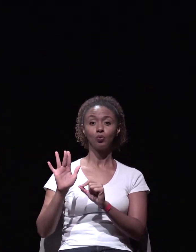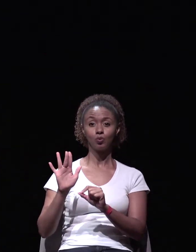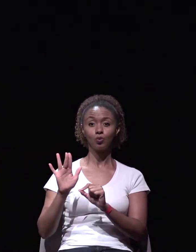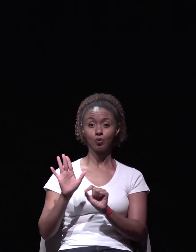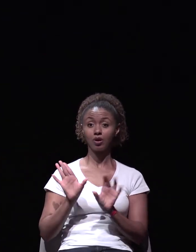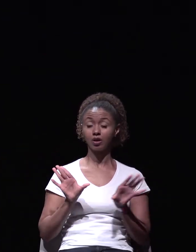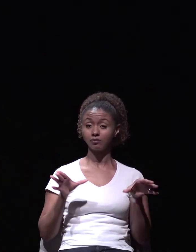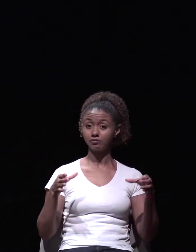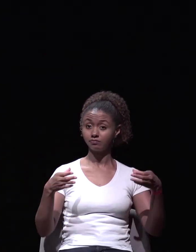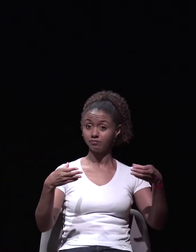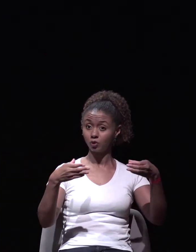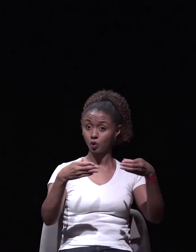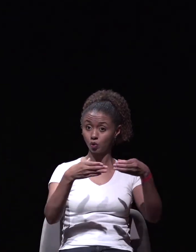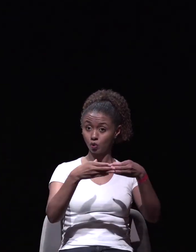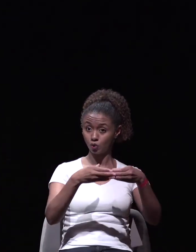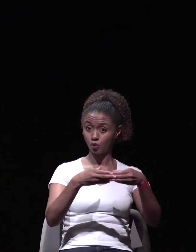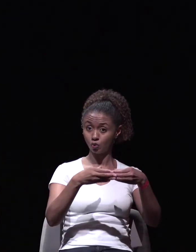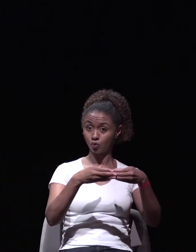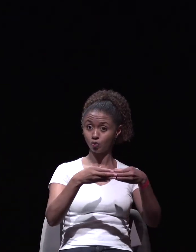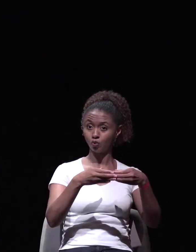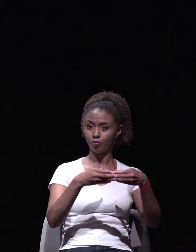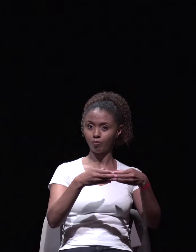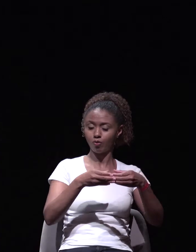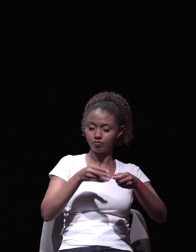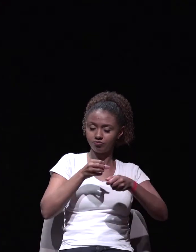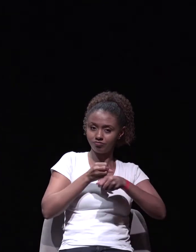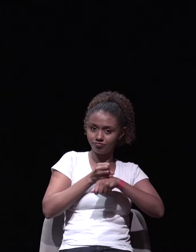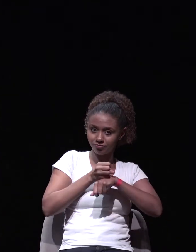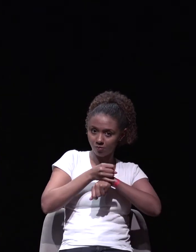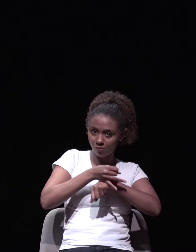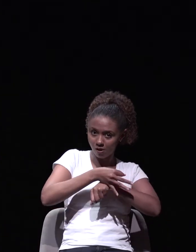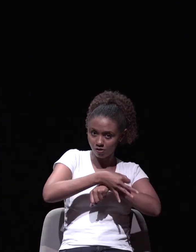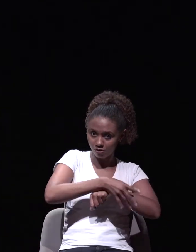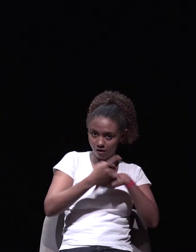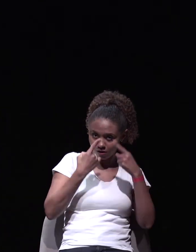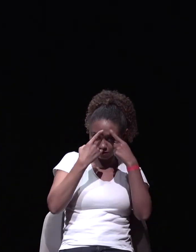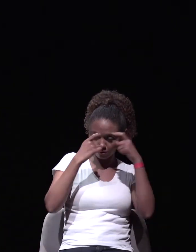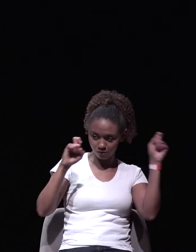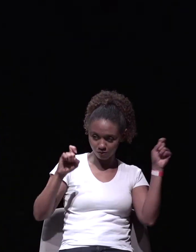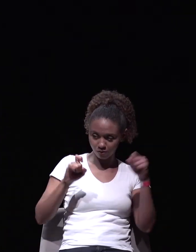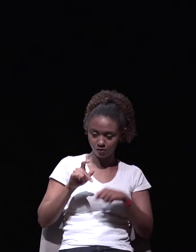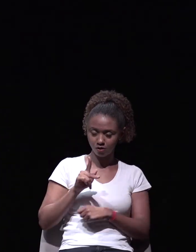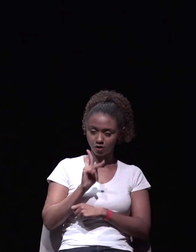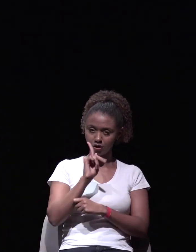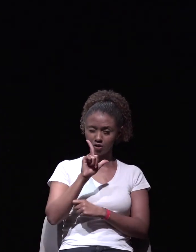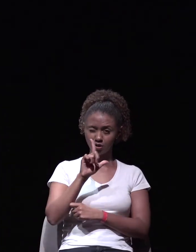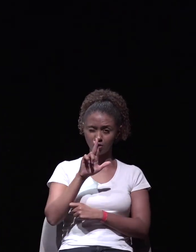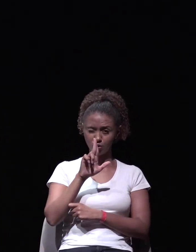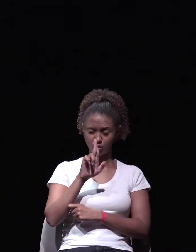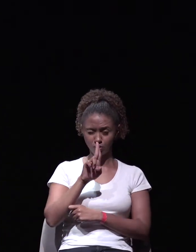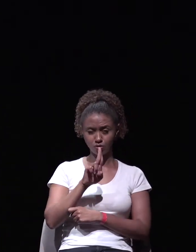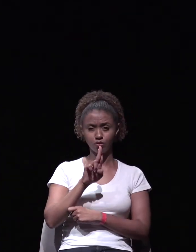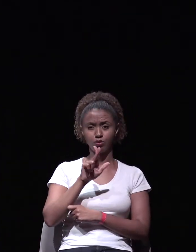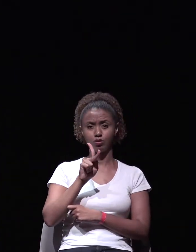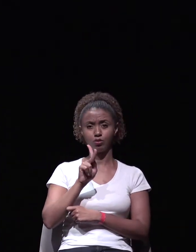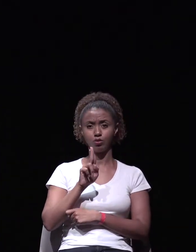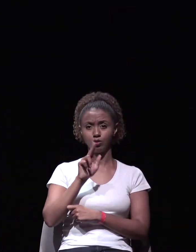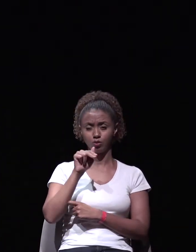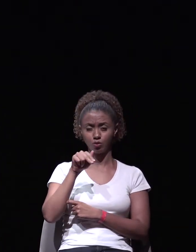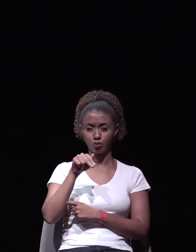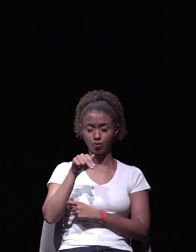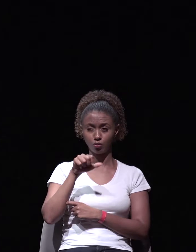investidas coletivas, noturnas e violentas da Ku Klux Klan, né?